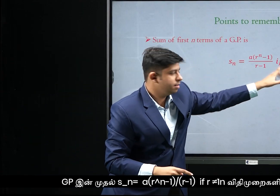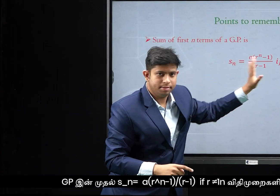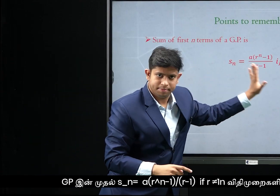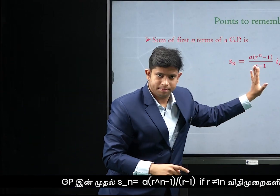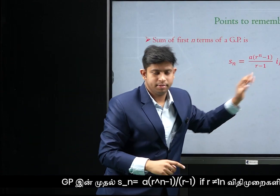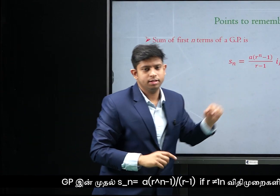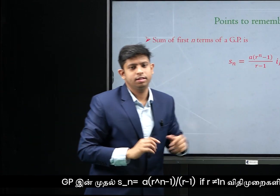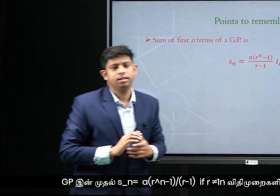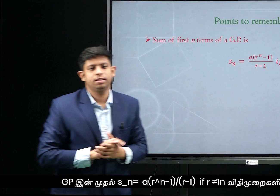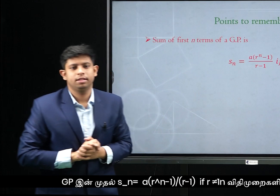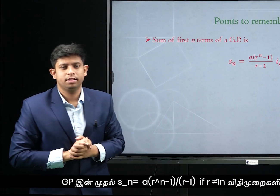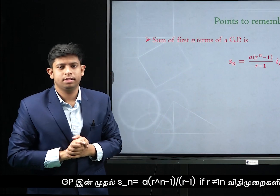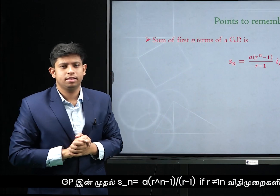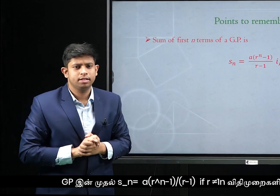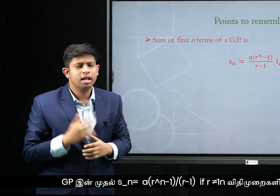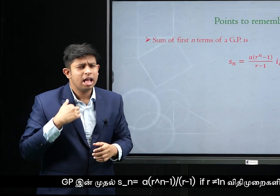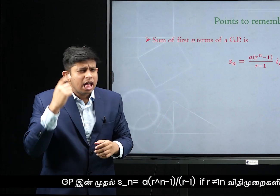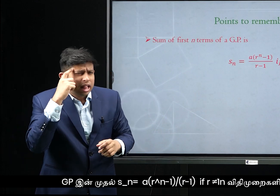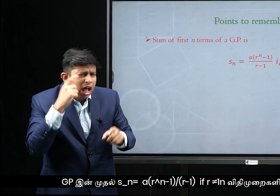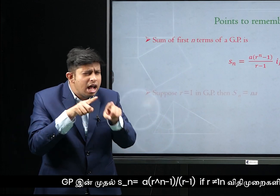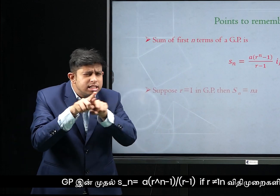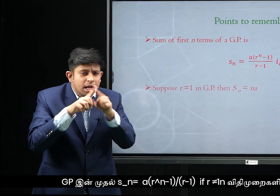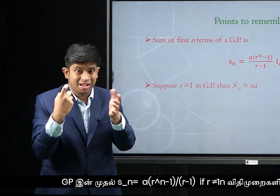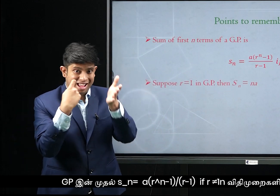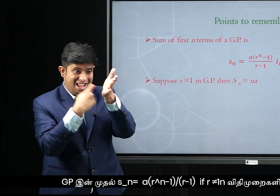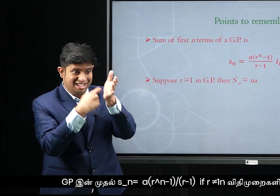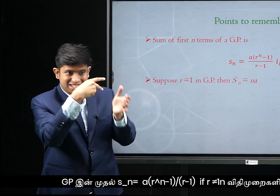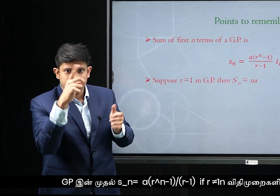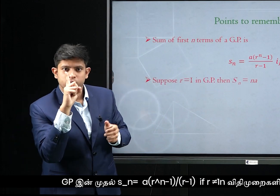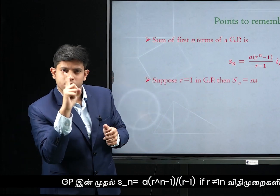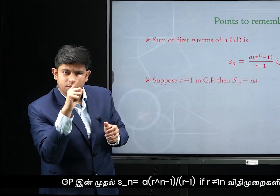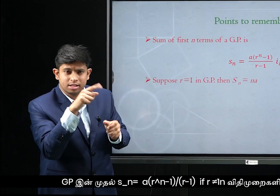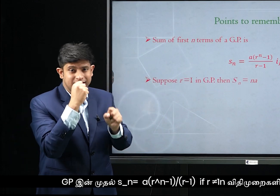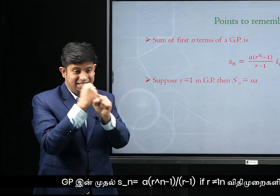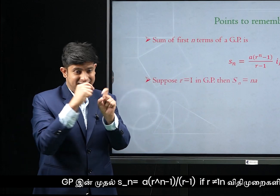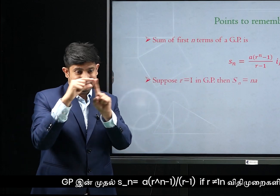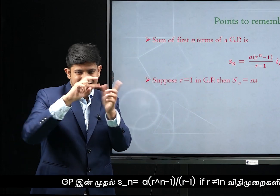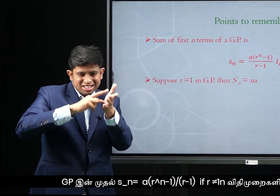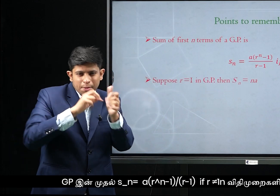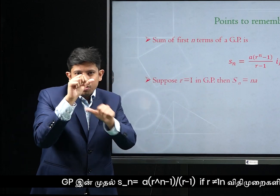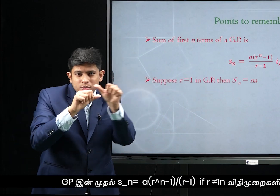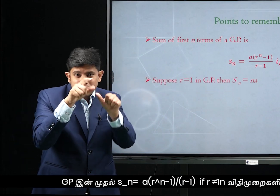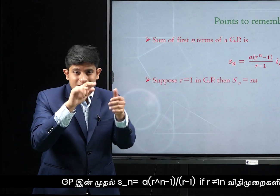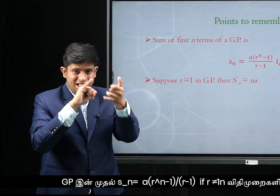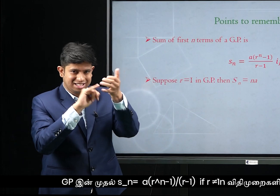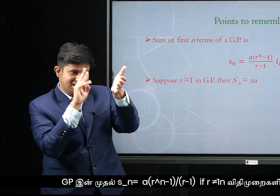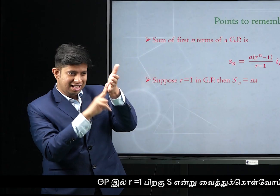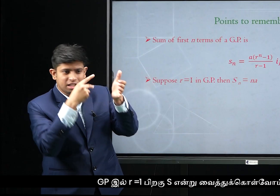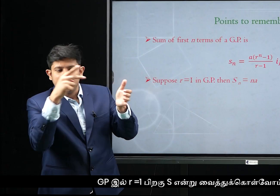1 கீழ் ஆர் கழித்தல் 1. அதாவது ஆர் சமநிலி 1 என். விதிமுறைகளின் கூட்டுத்தொகை.